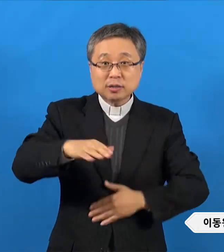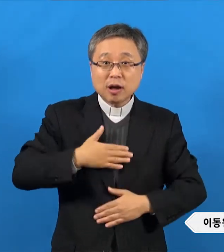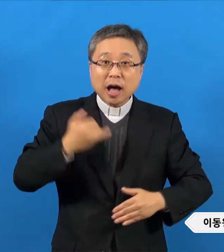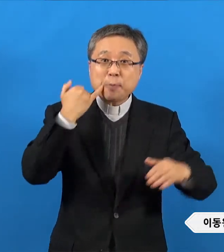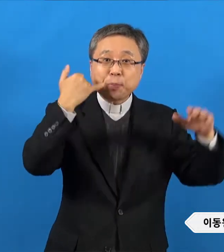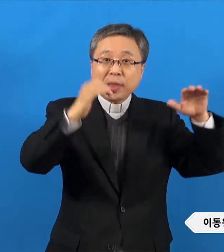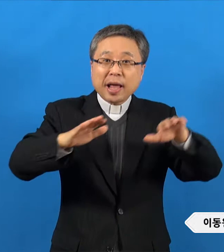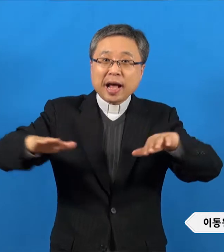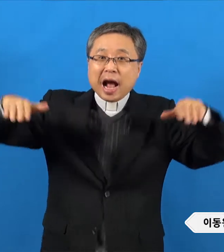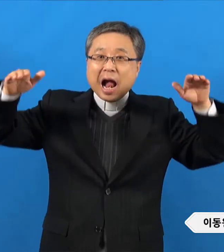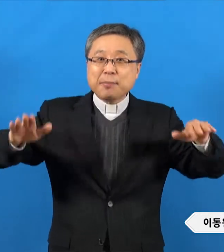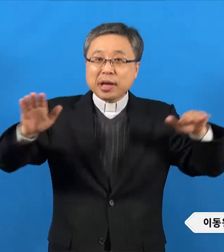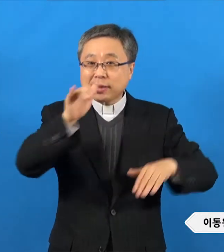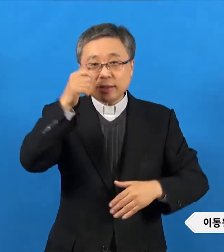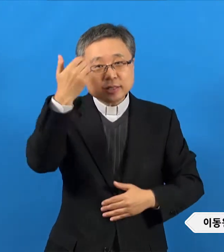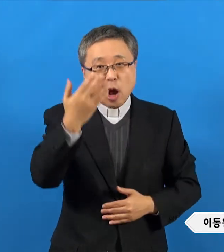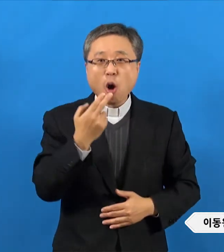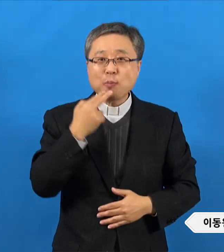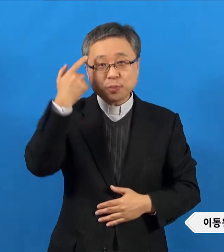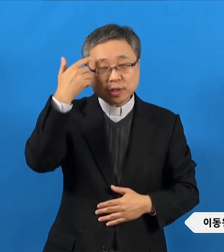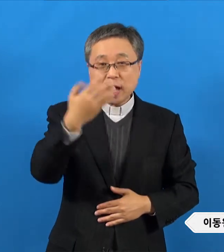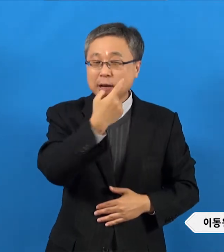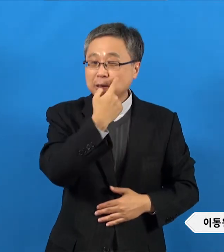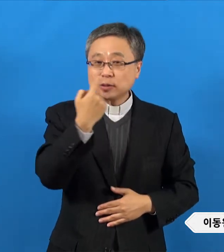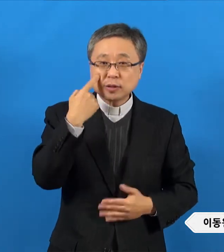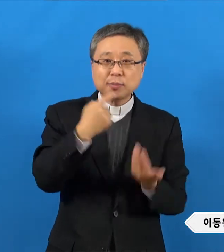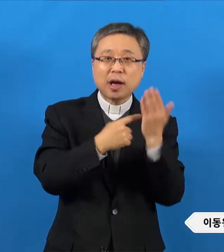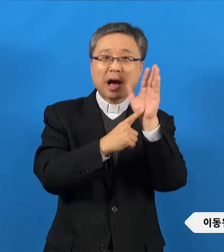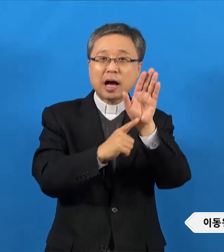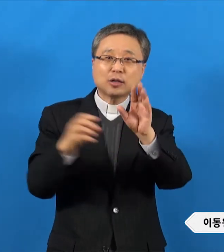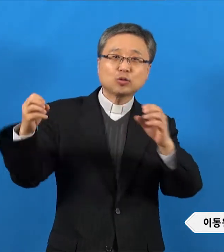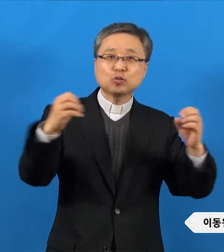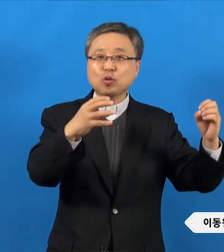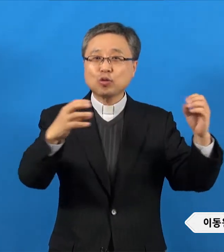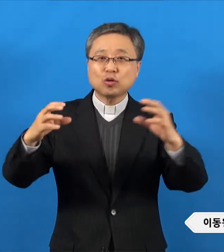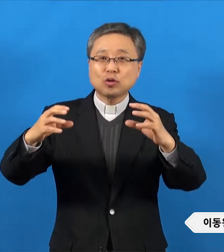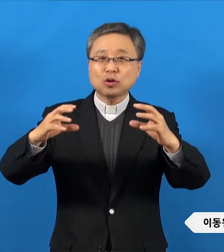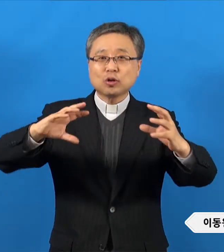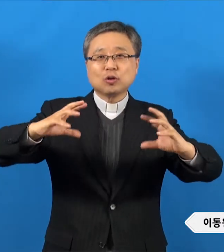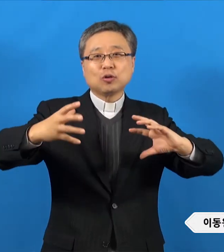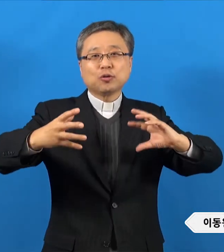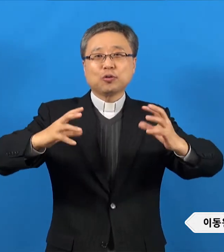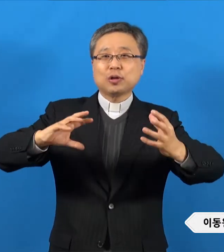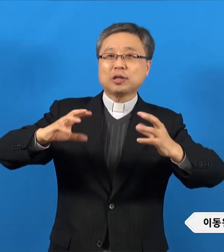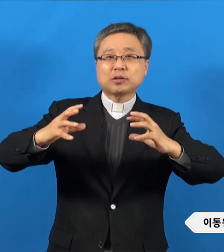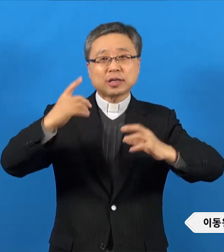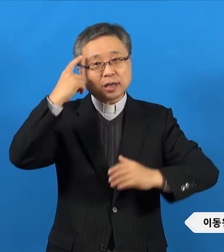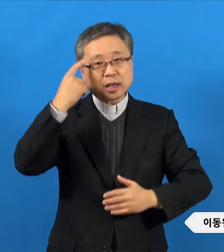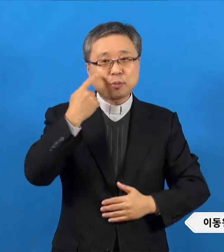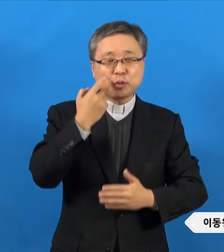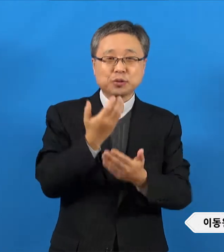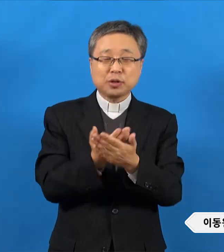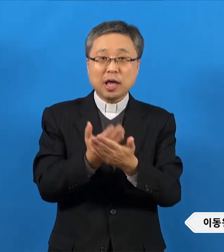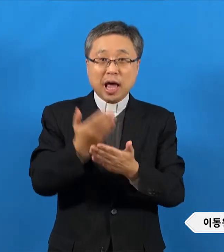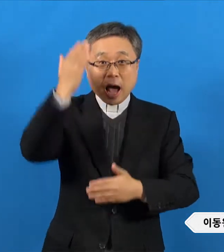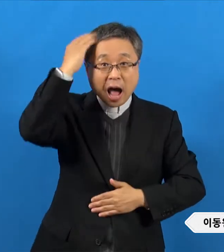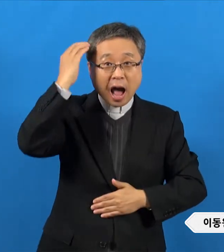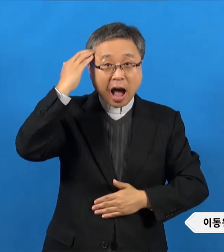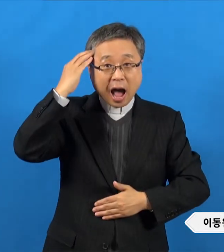있느냐 없느냐라는 것을 증명하는 토론이 벌어졌다고 가정을 해보십시다. 한국에 갈매기가 있다는